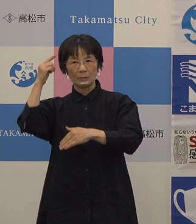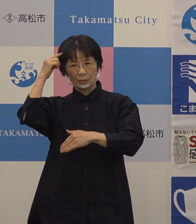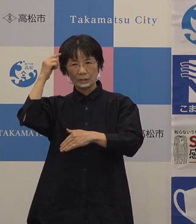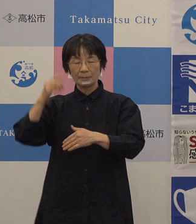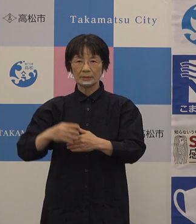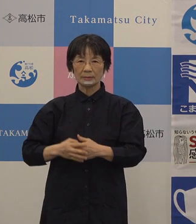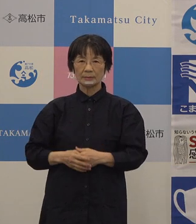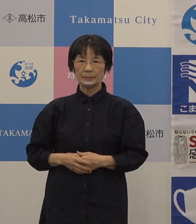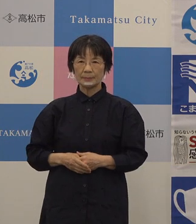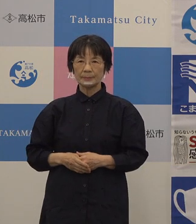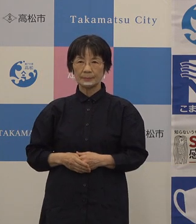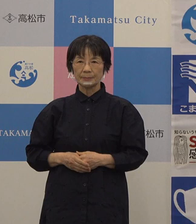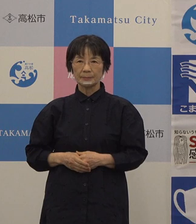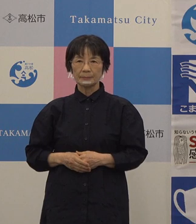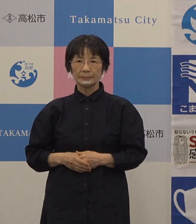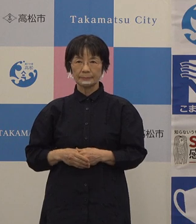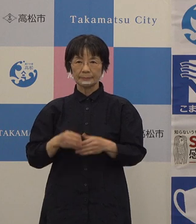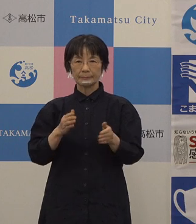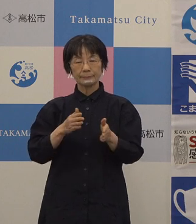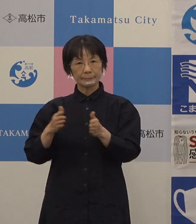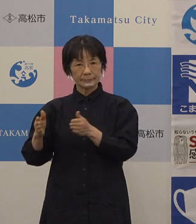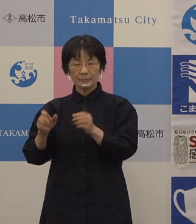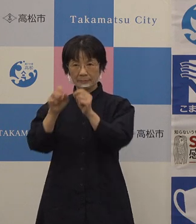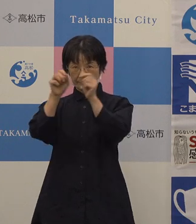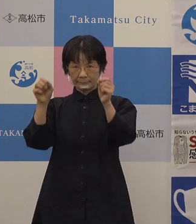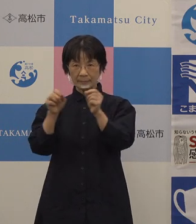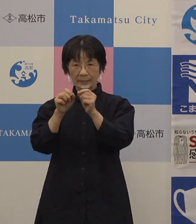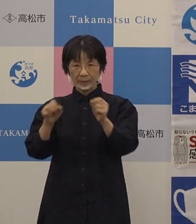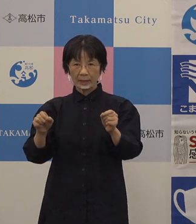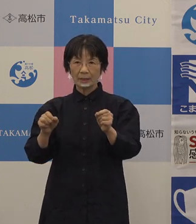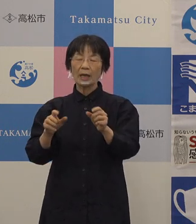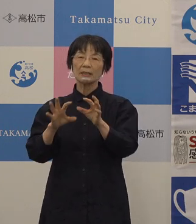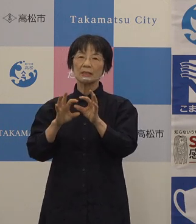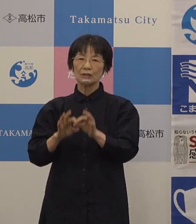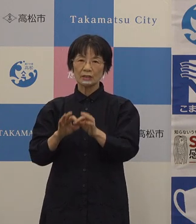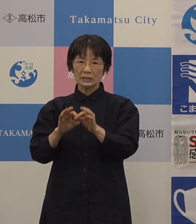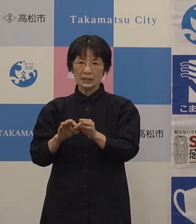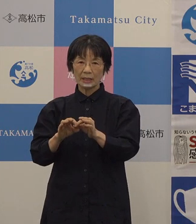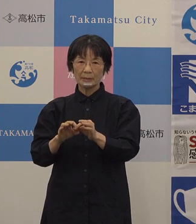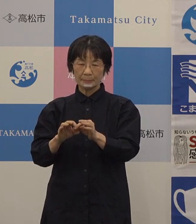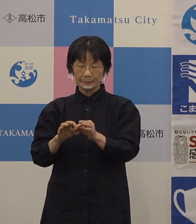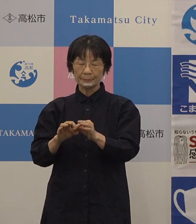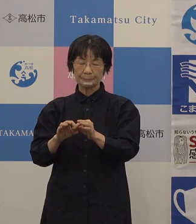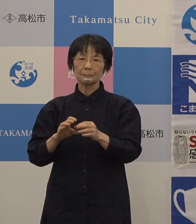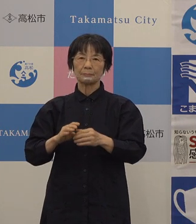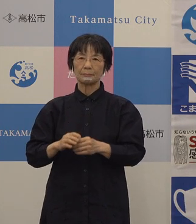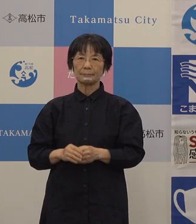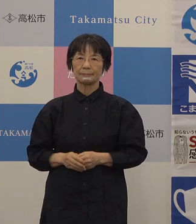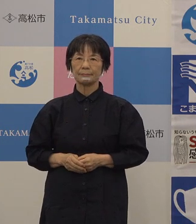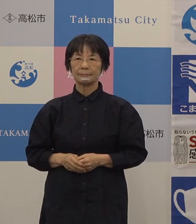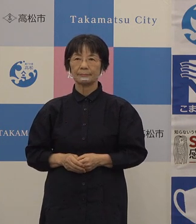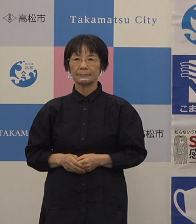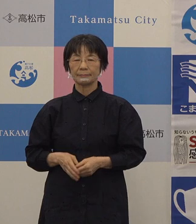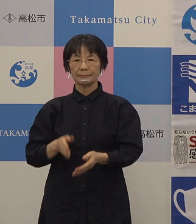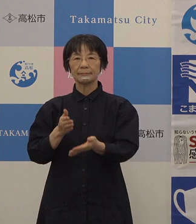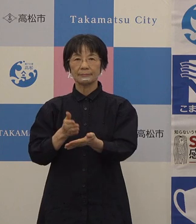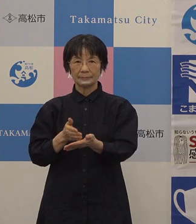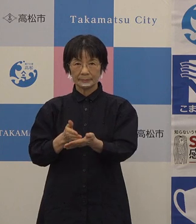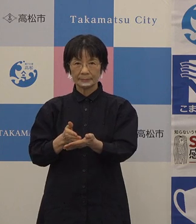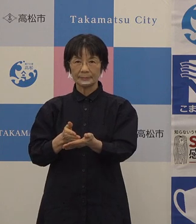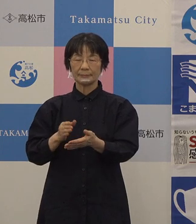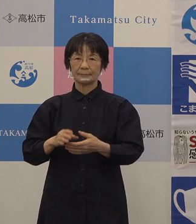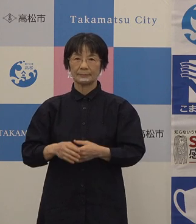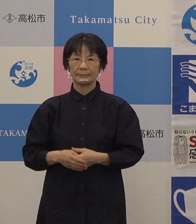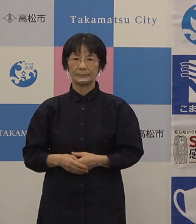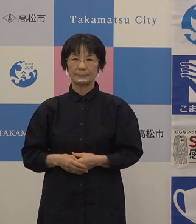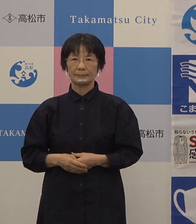ております。それでは調査結果につきまして、お手元に資料をつけておりますが、私から簡単にご説明